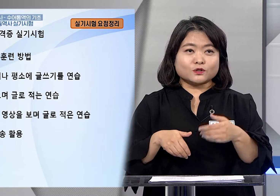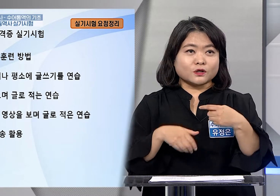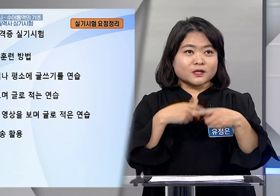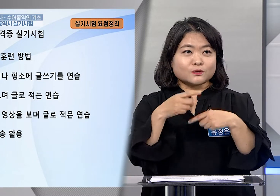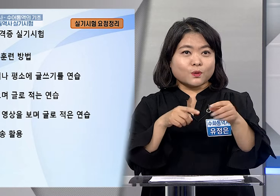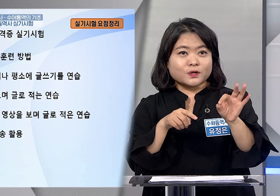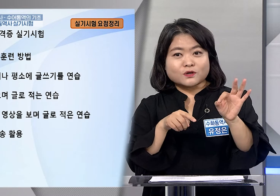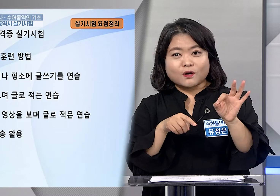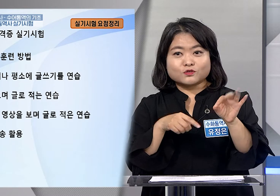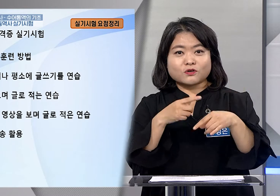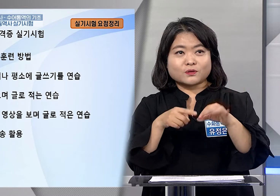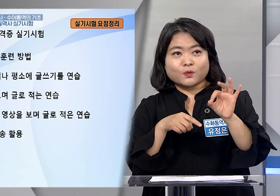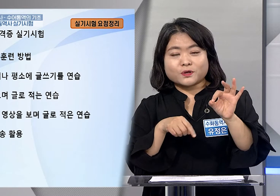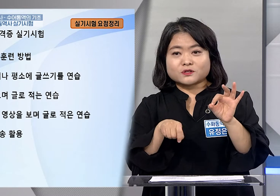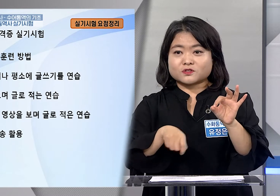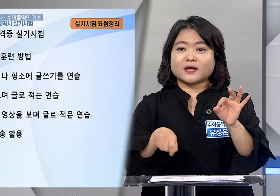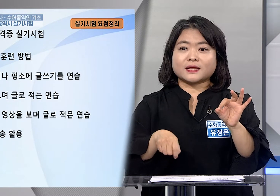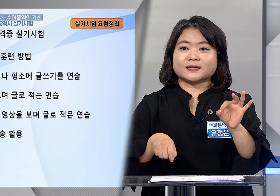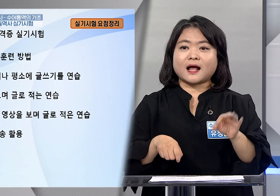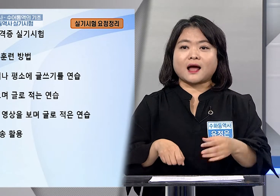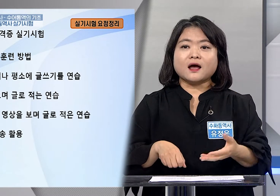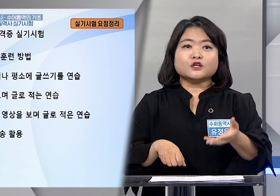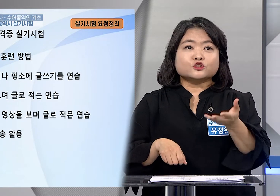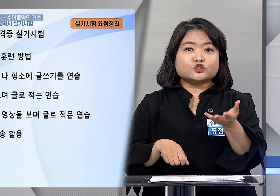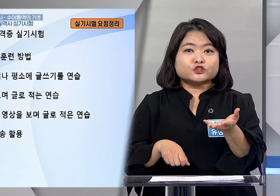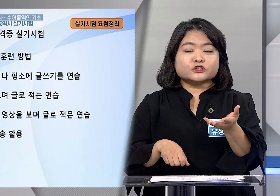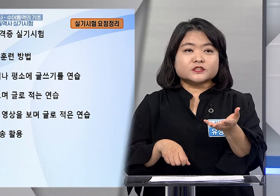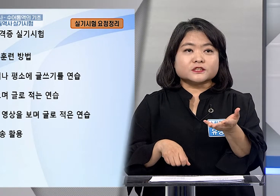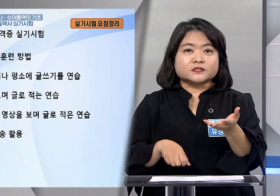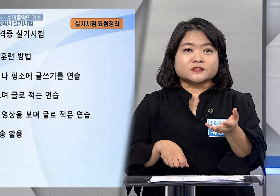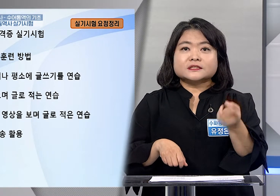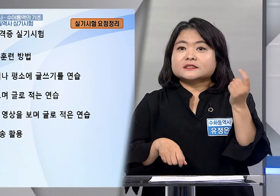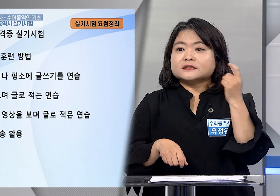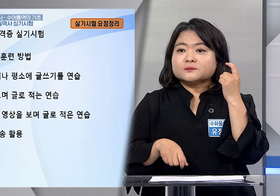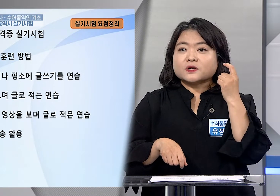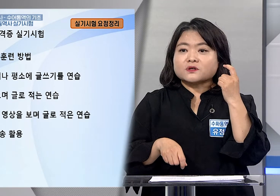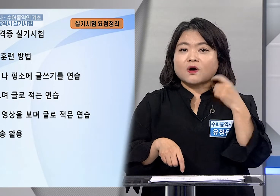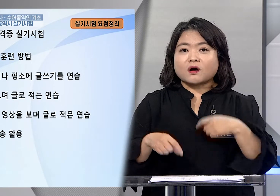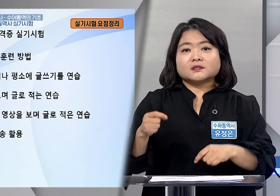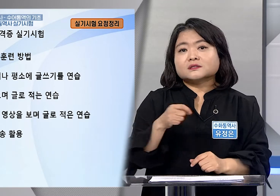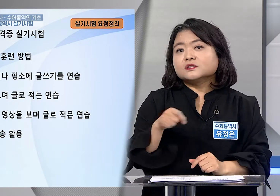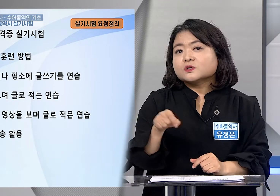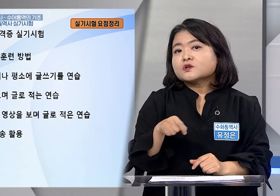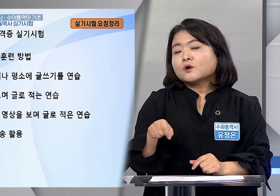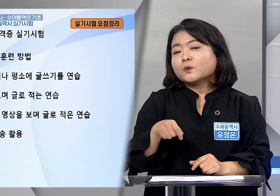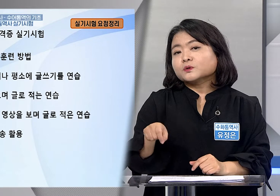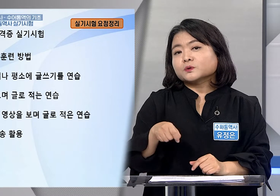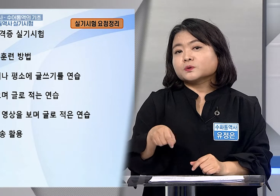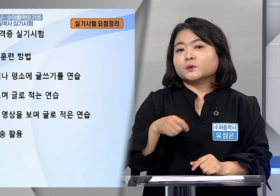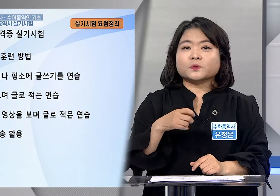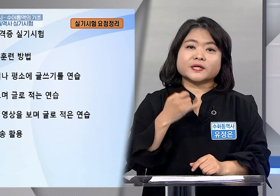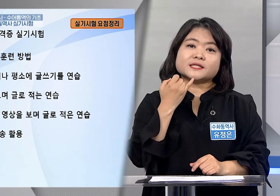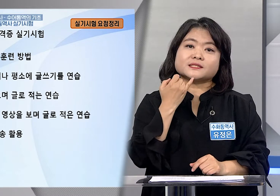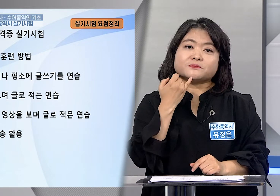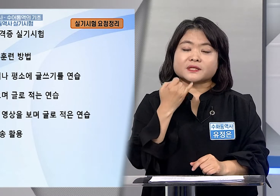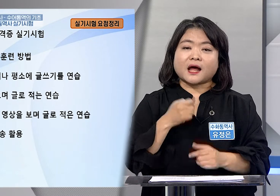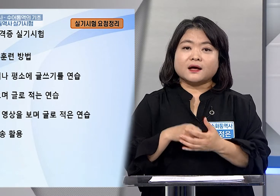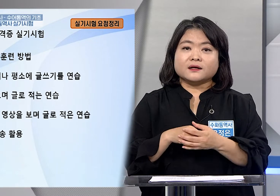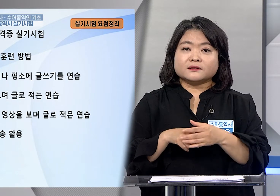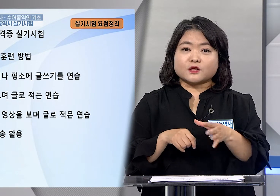영상을 보면서 수화를 보면서 써야 되니까 뉴스를 들으면서 글로 적어보는 것도 괜찮습니다. 네,